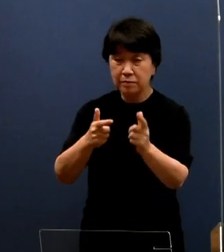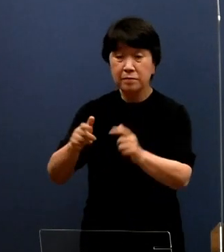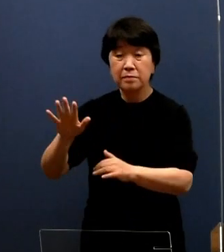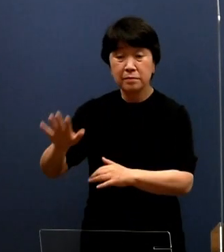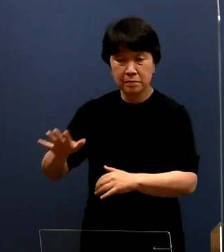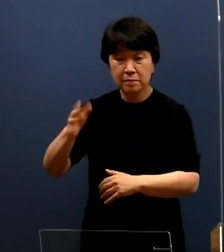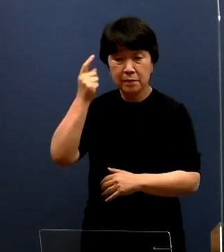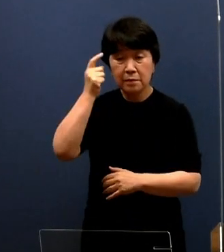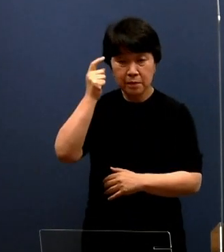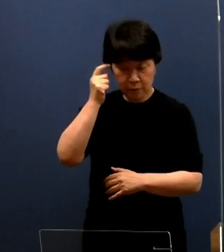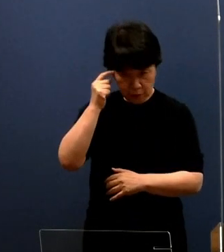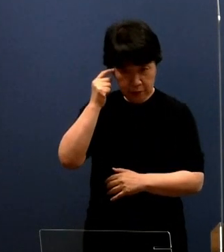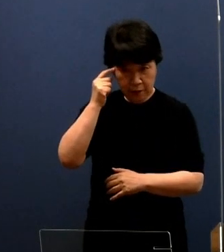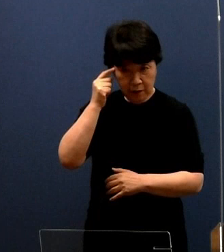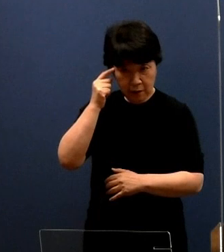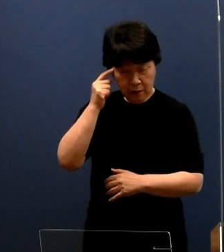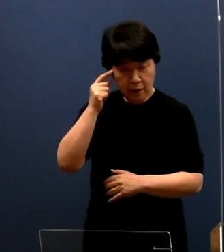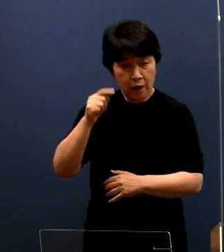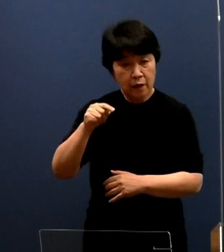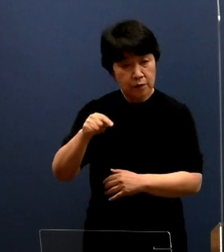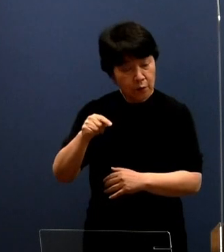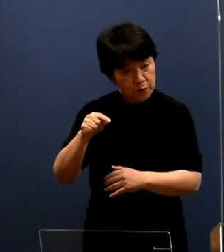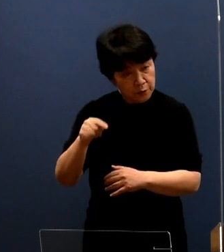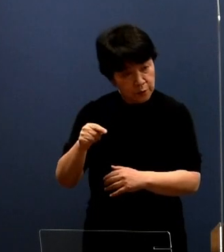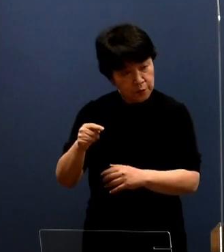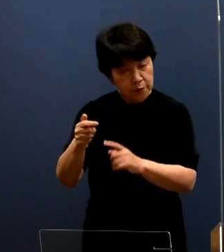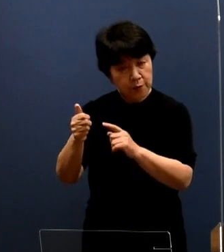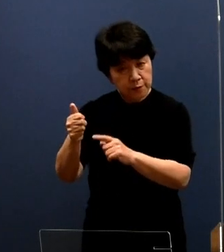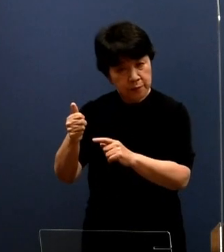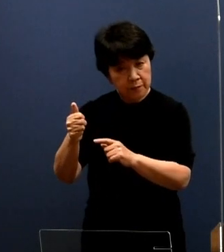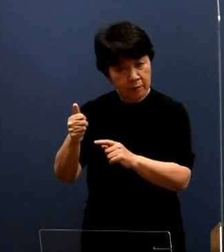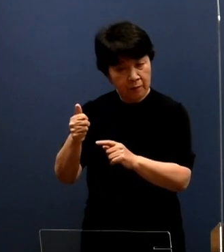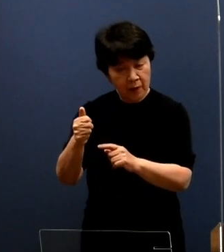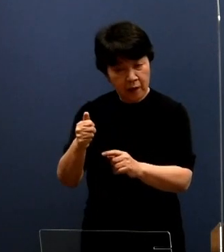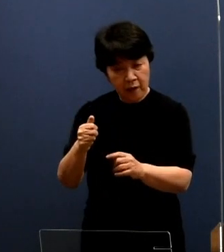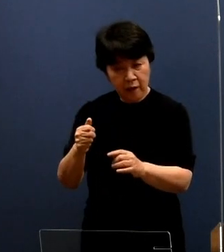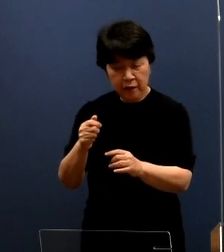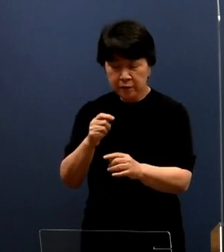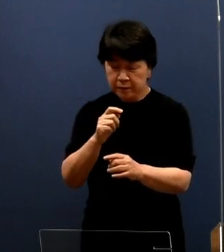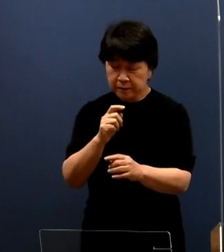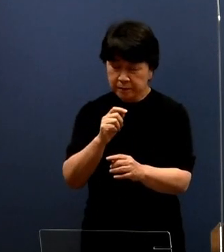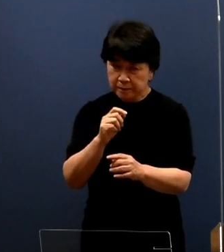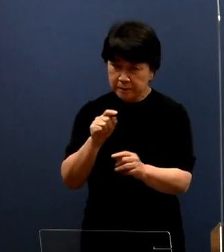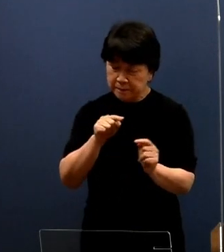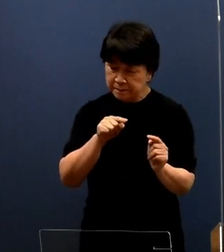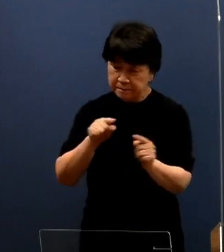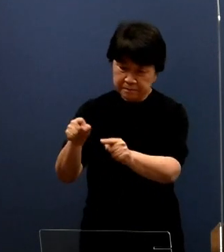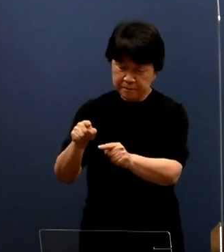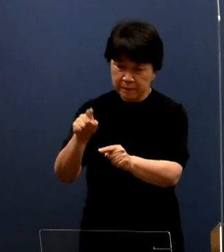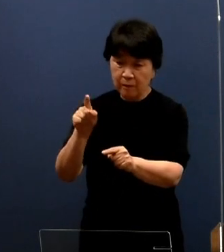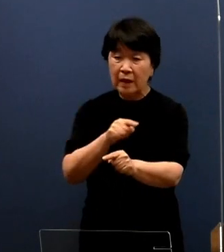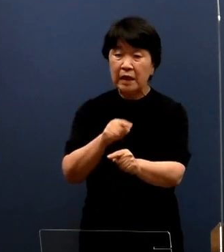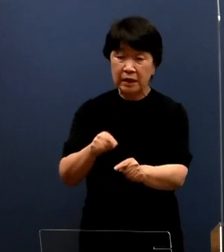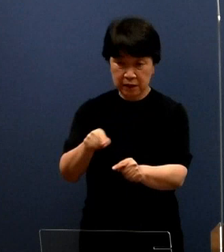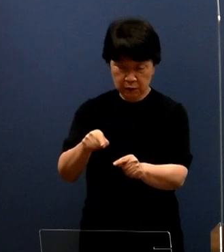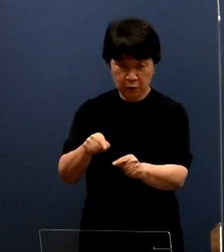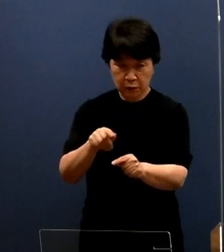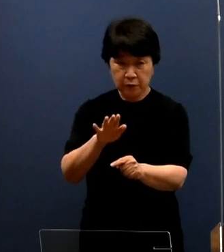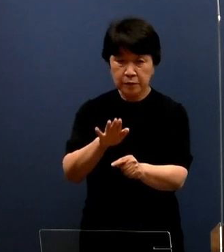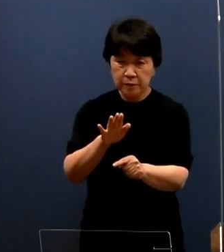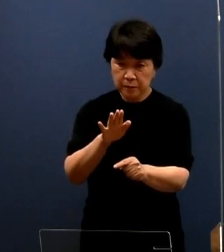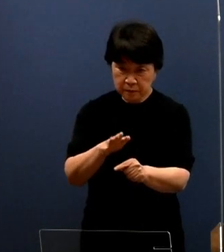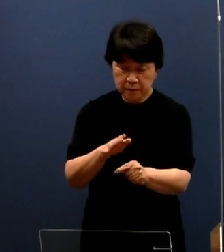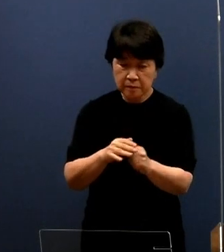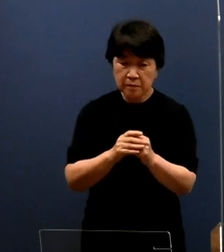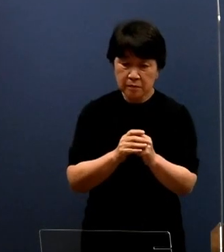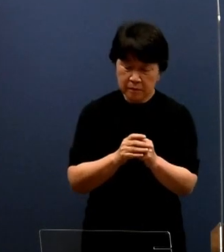、その批判のある人ある批判があるやられたことに対する批判があるから国葬とか内閣、まあ、国葬にすべきじゃないってい